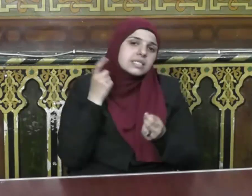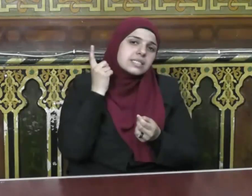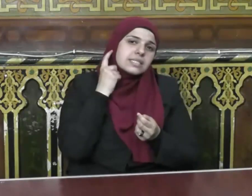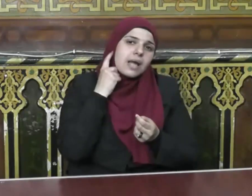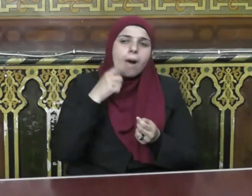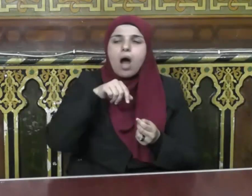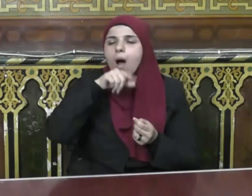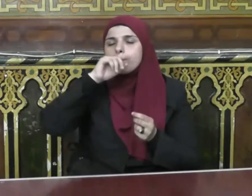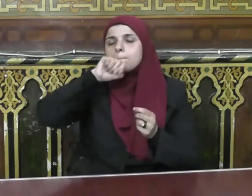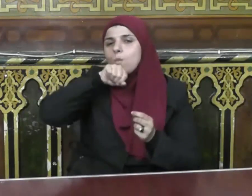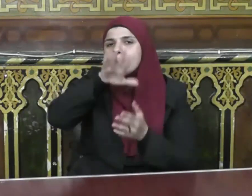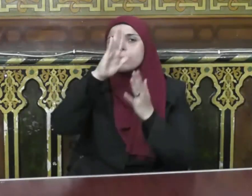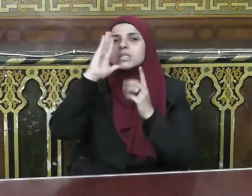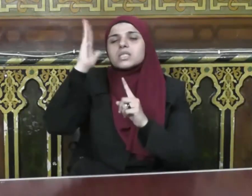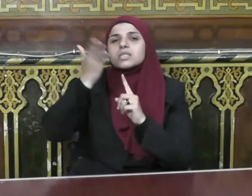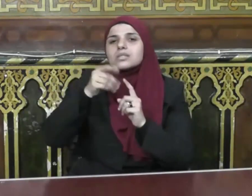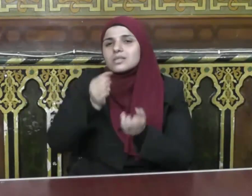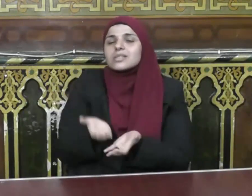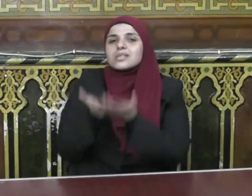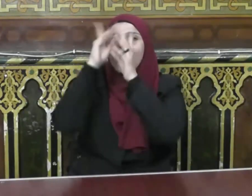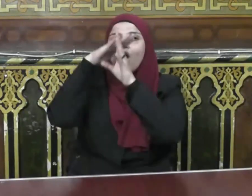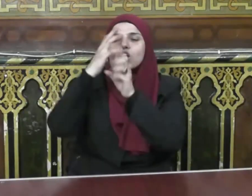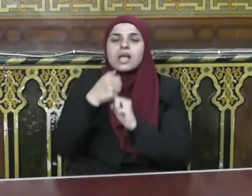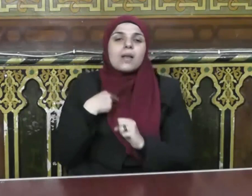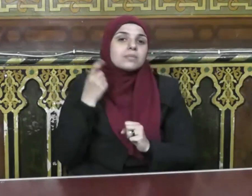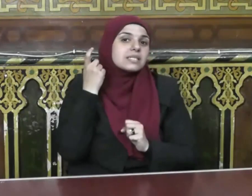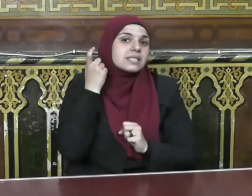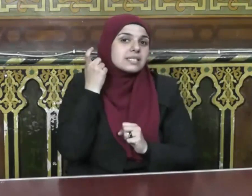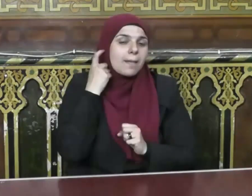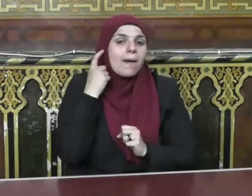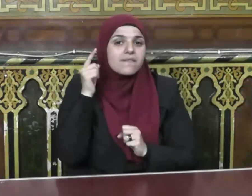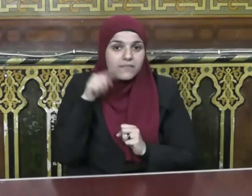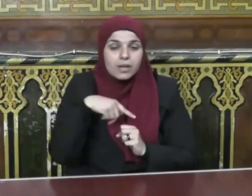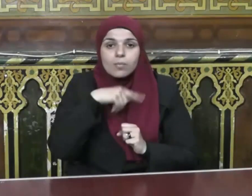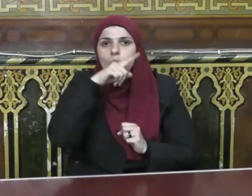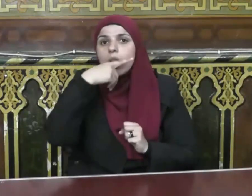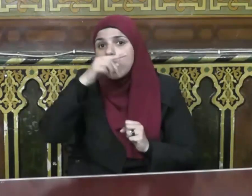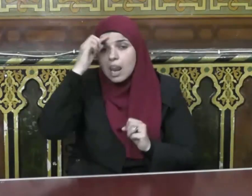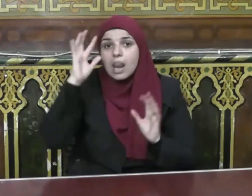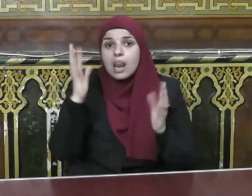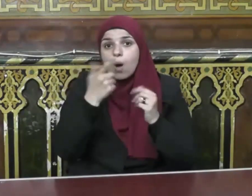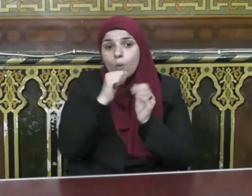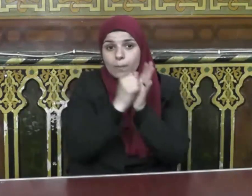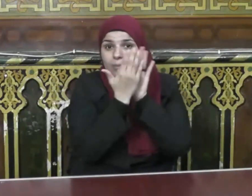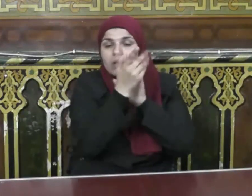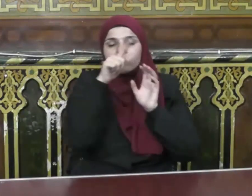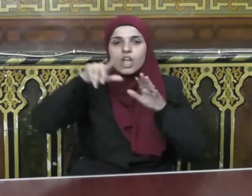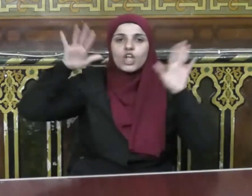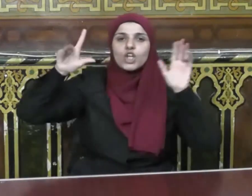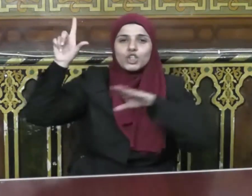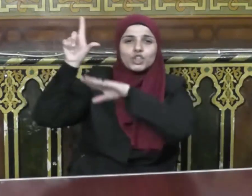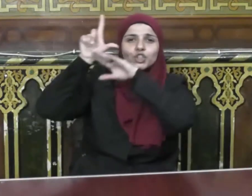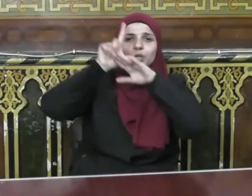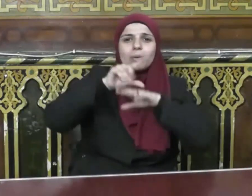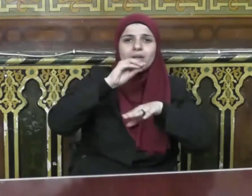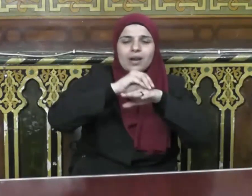رسول الله صلى الله عليه وسلم يقول: ما زال جبريل يوصيني بالجار